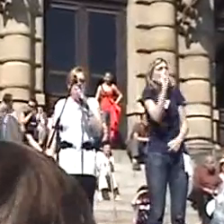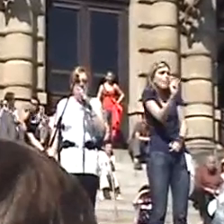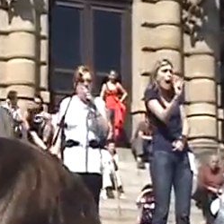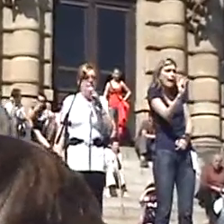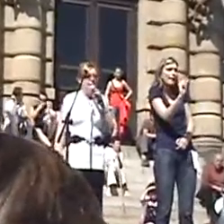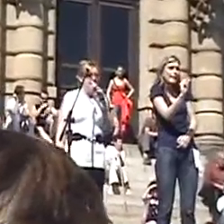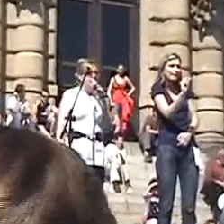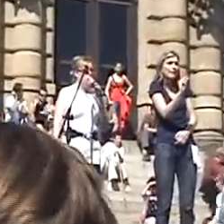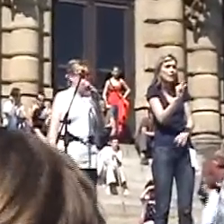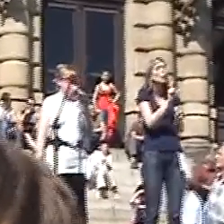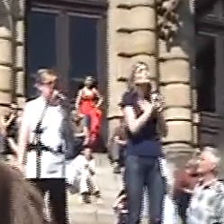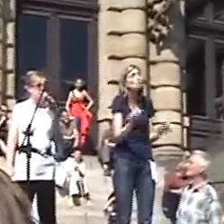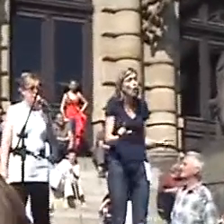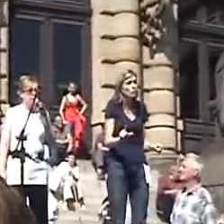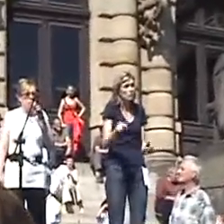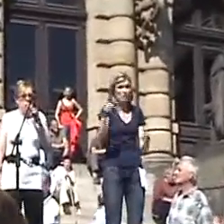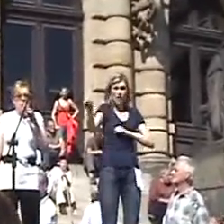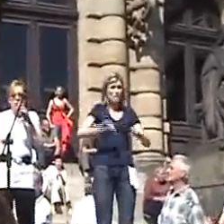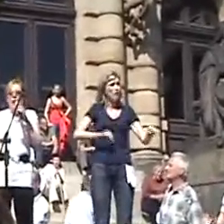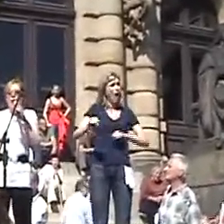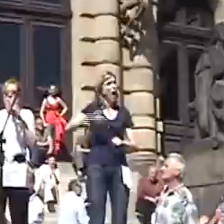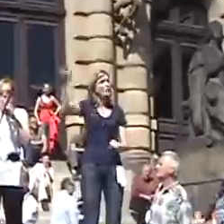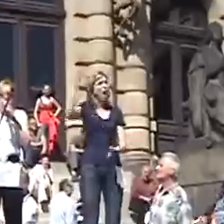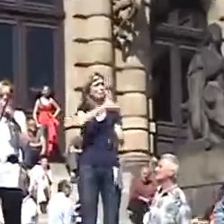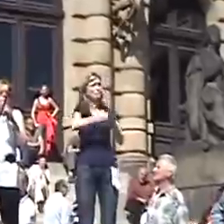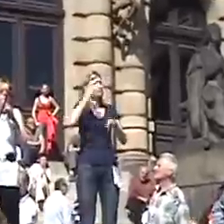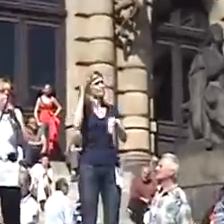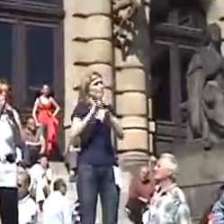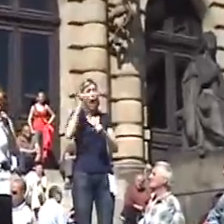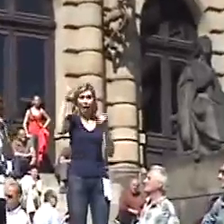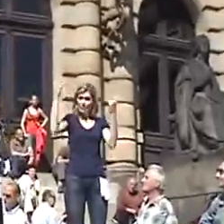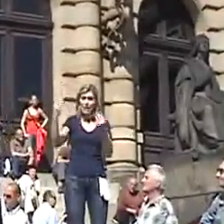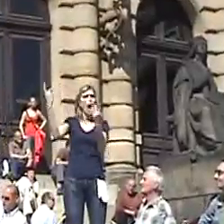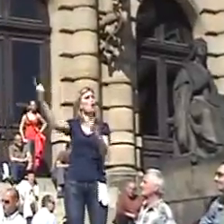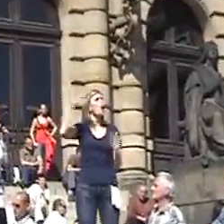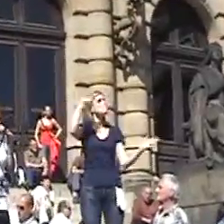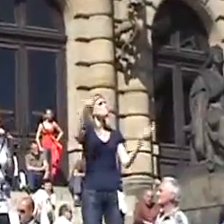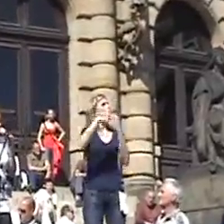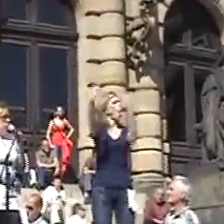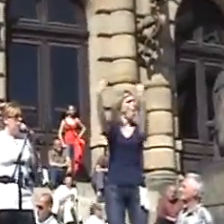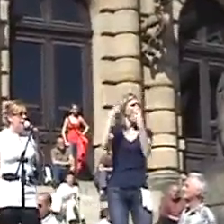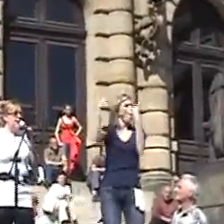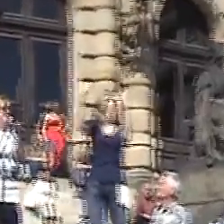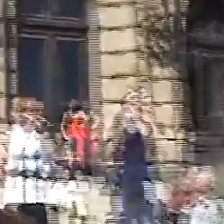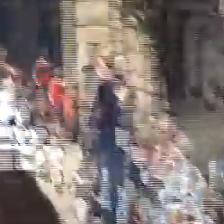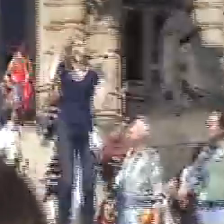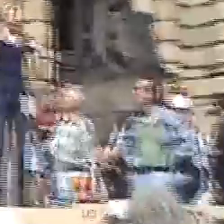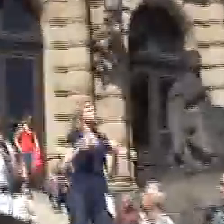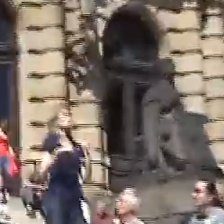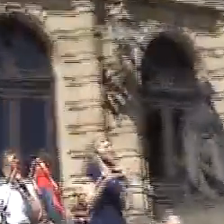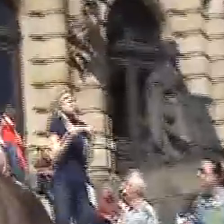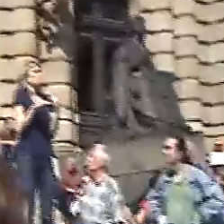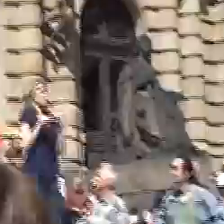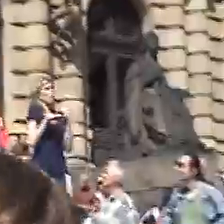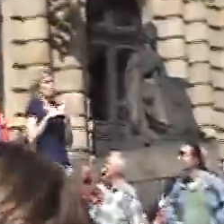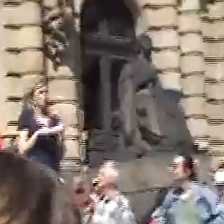Ona nás teprve teď učí, co to znamená být plnohodnotným občanem. Že to není jít jednou